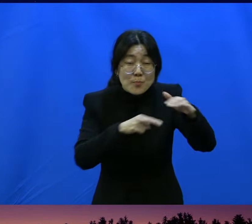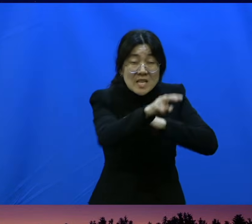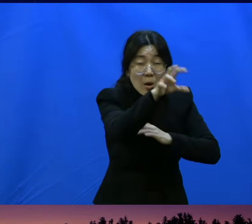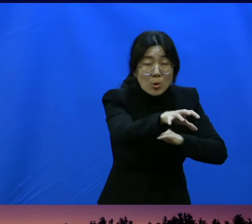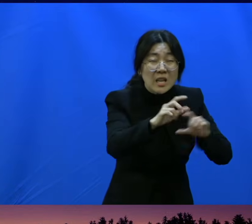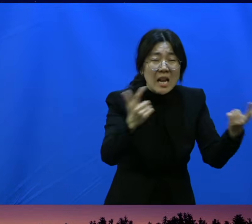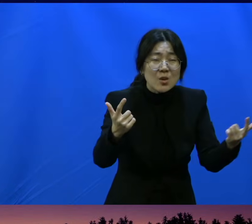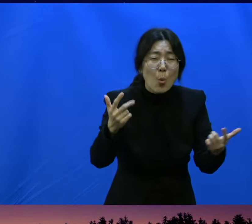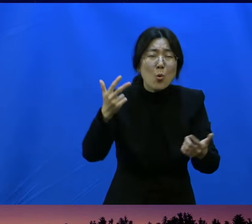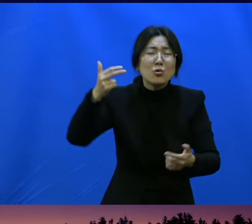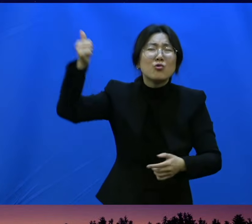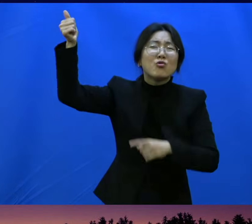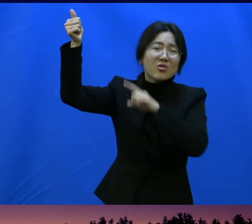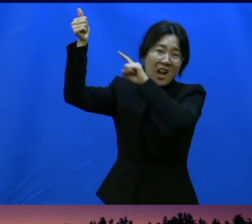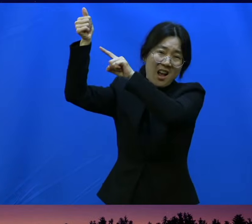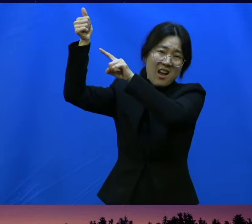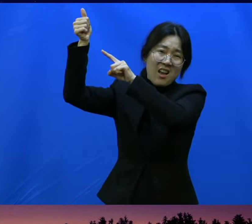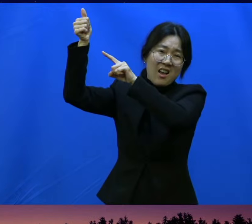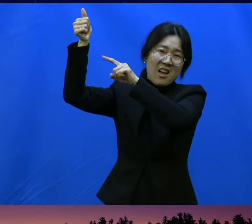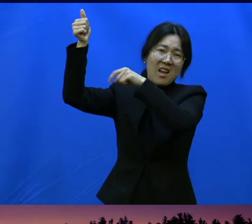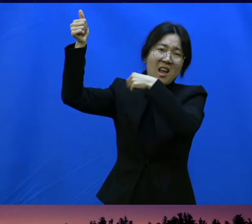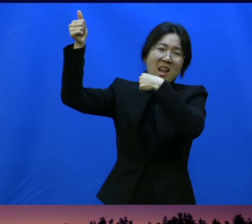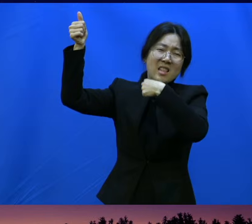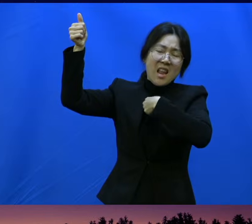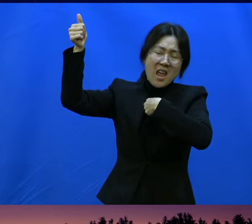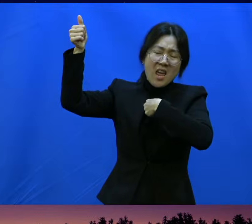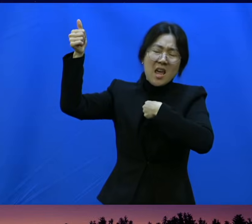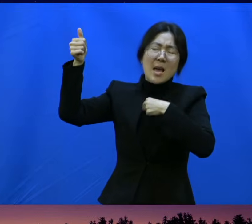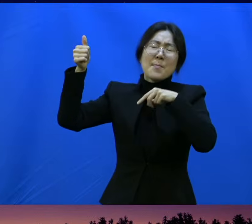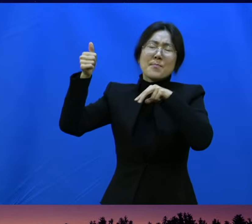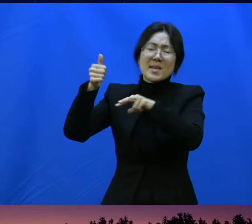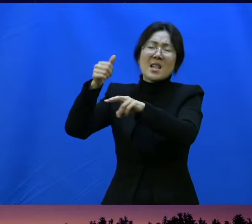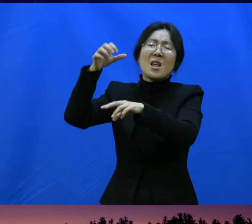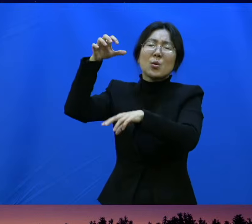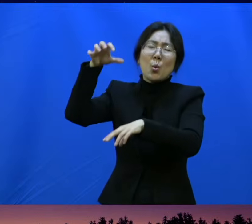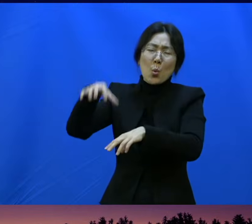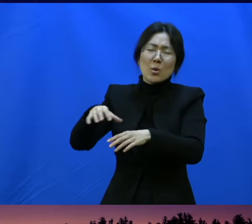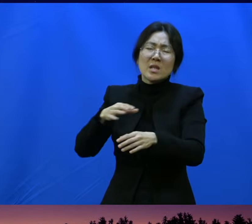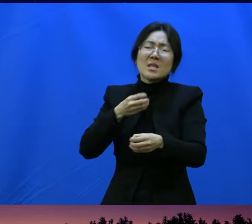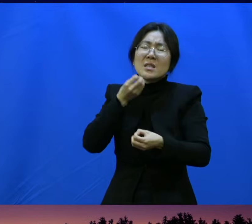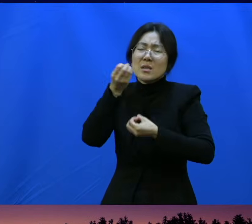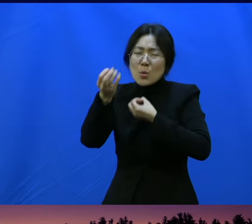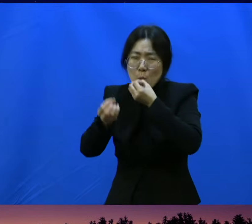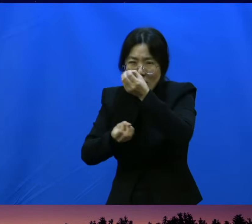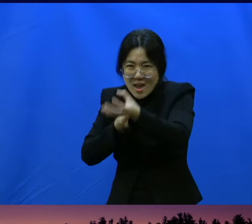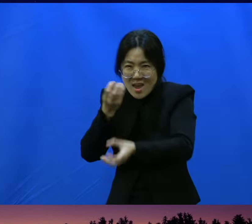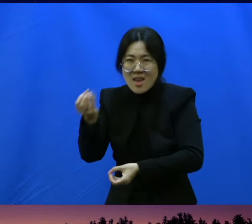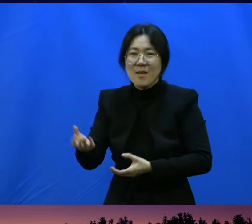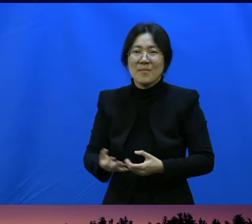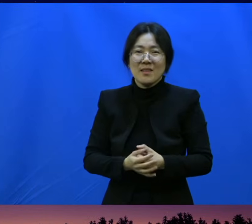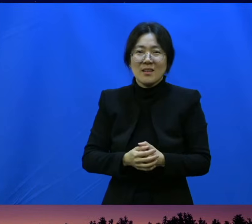이 인생의 가장 혹독한 내리막길에서 그가 하나님을 만난 고백을 하는 겁니다.